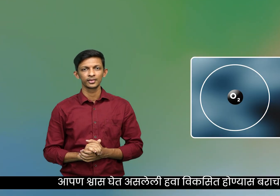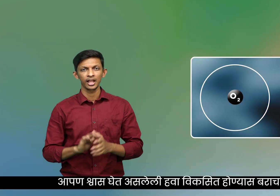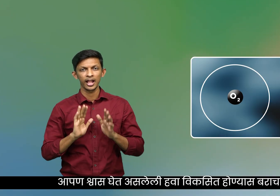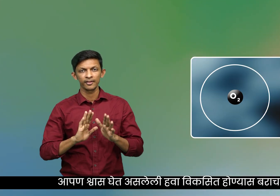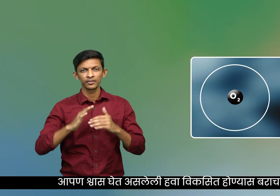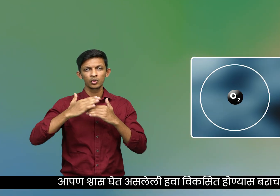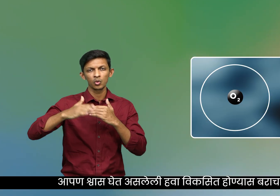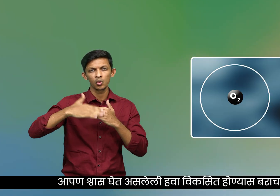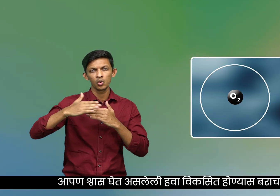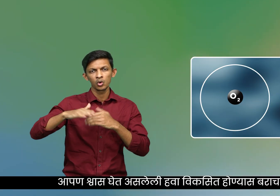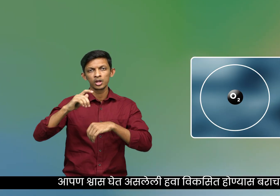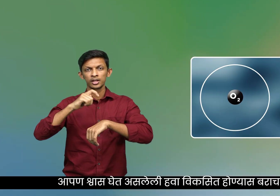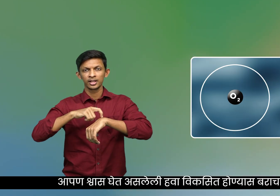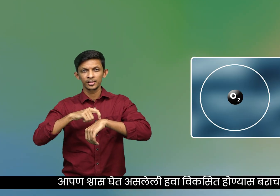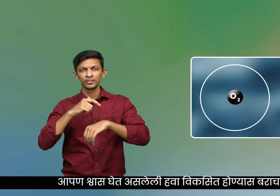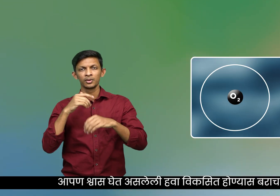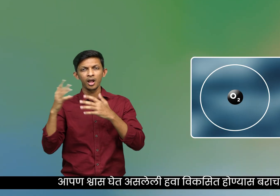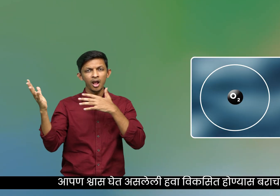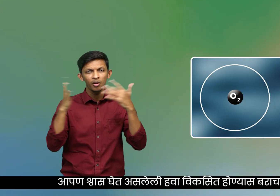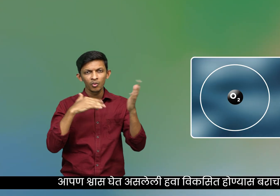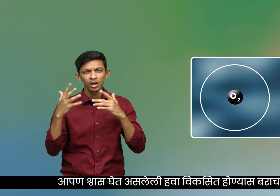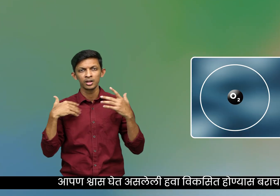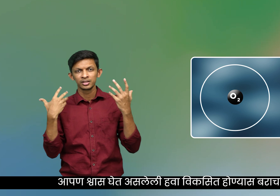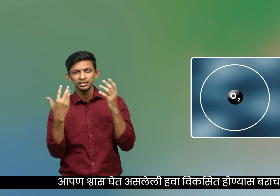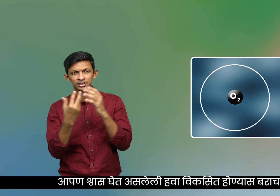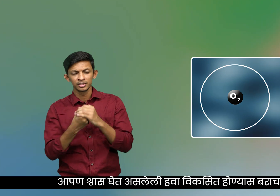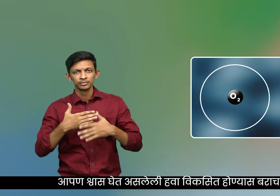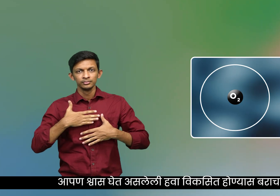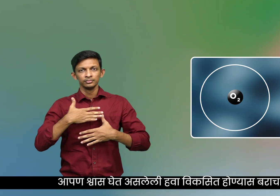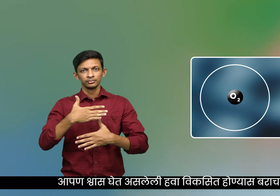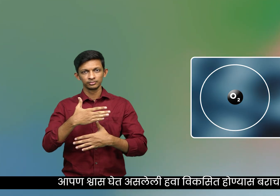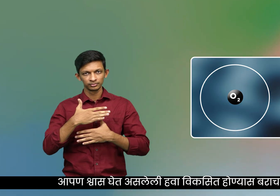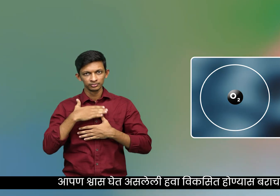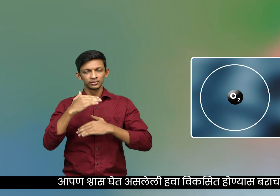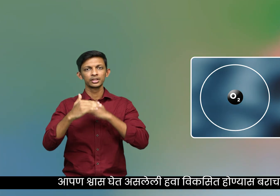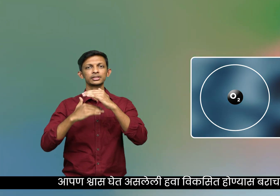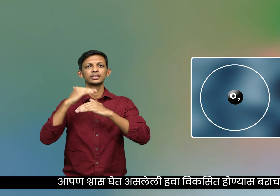आपण श्वास घेत असलेली हवा विकसित होण्यास बराच वेळ लागला.